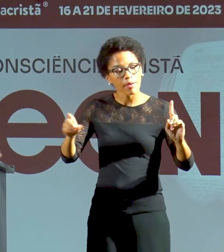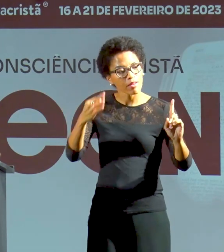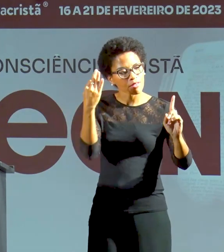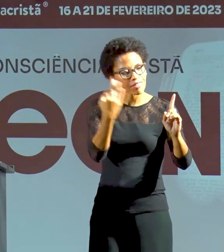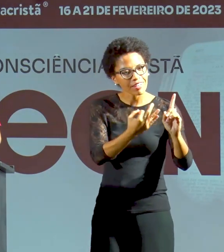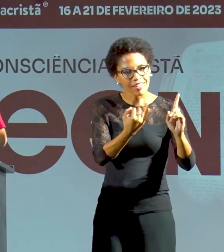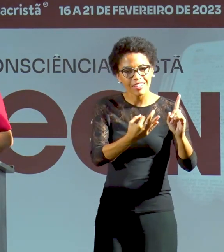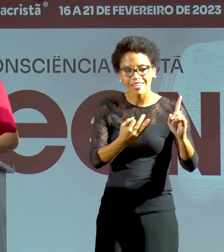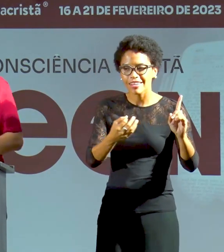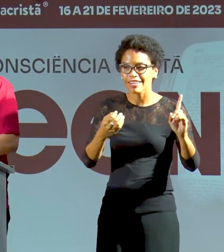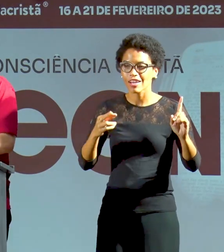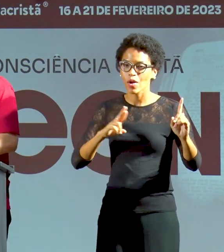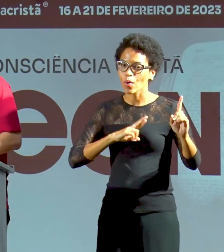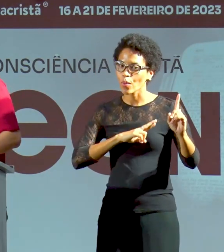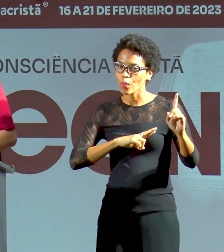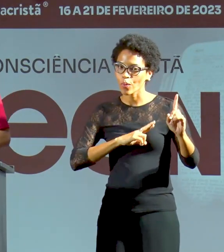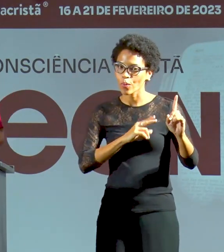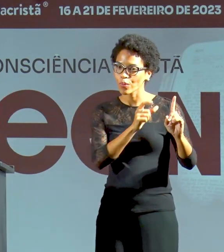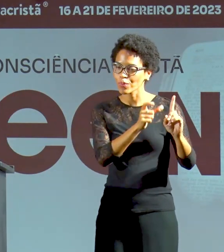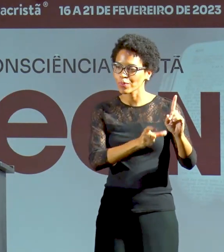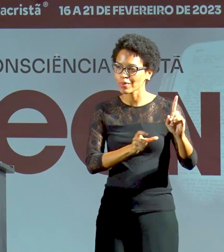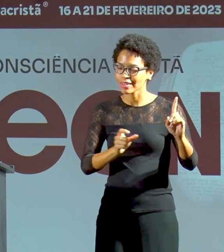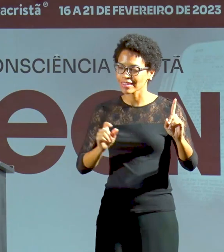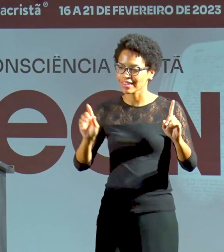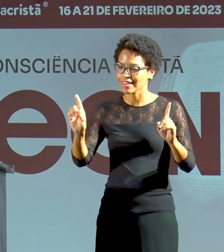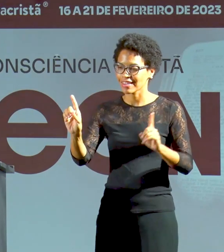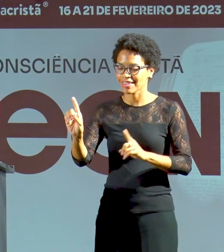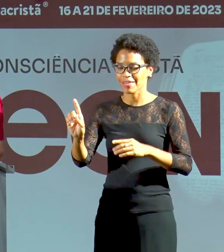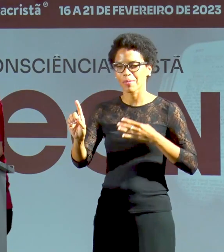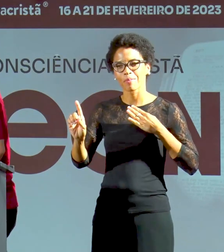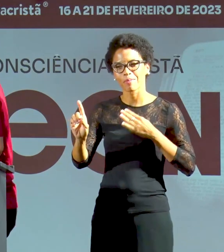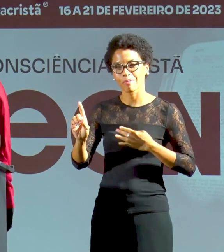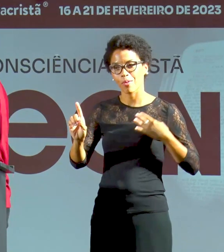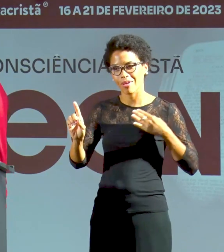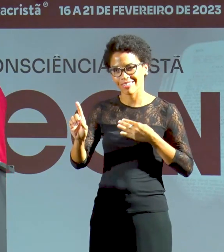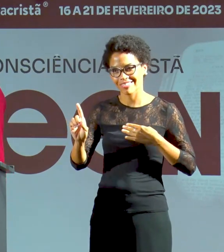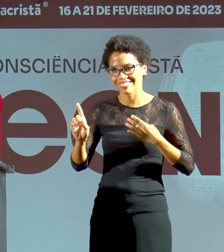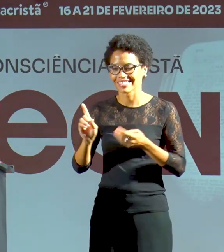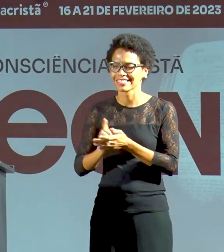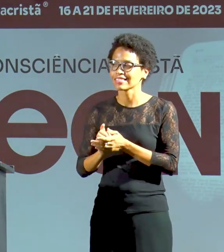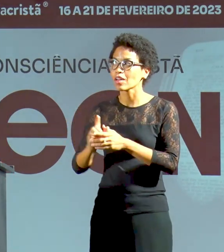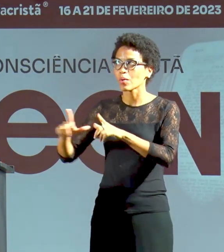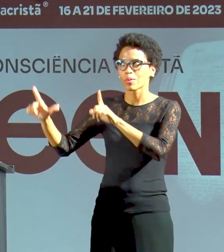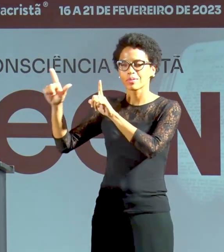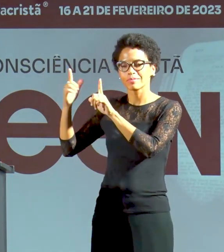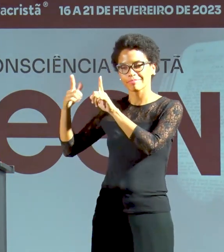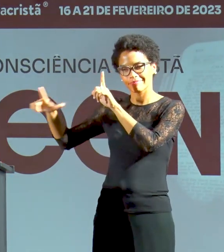e Boaz pode passar o slide